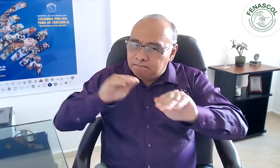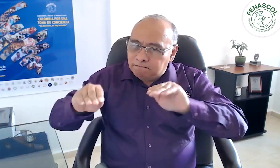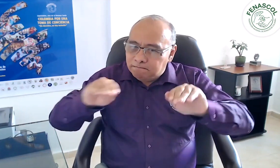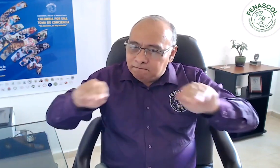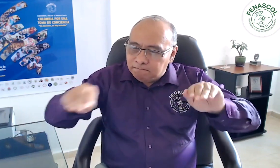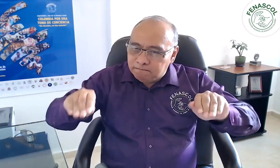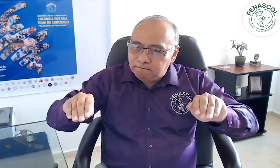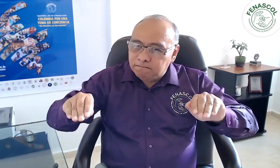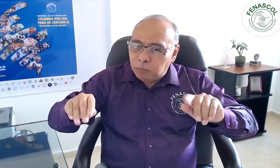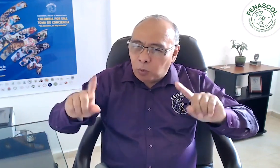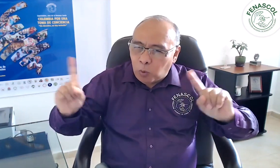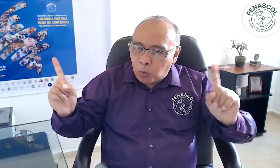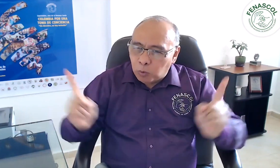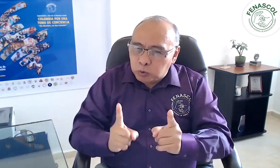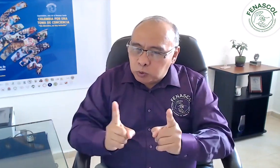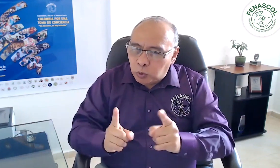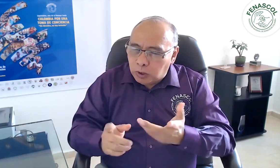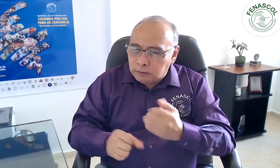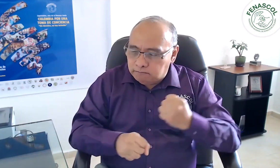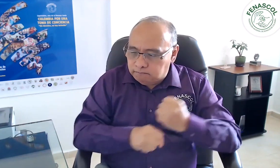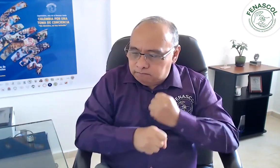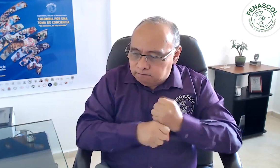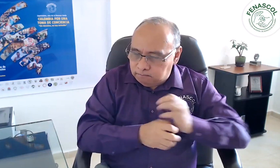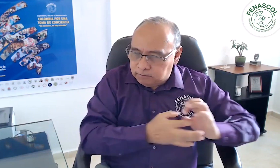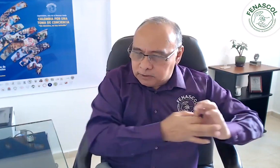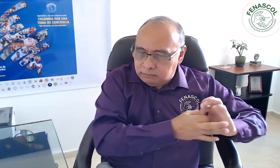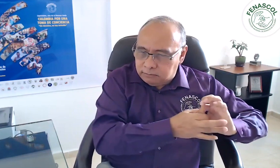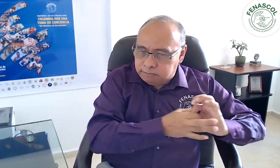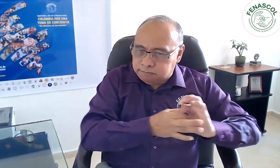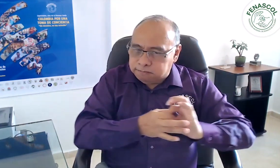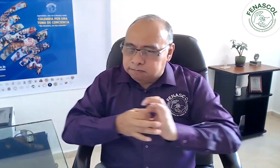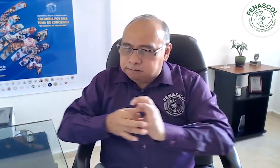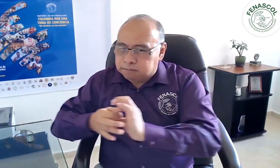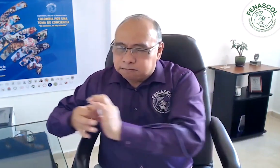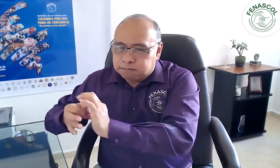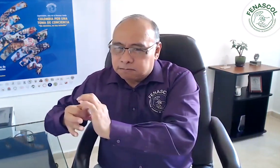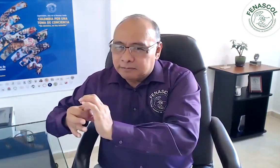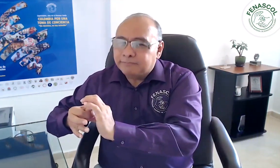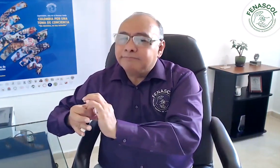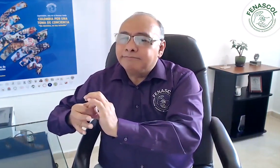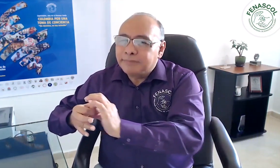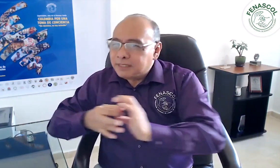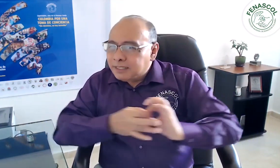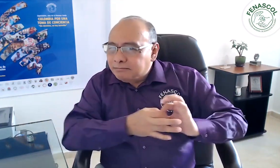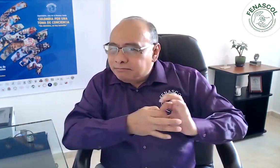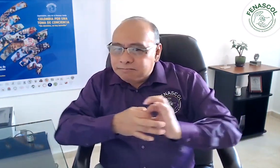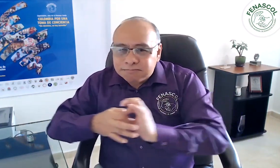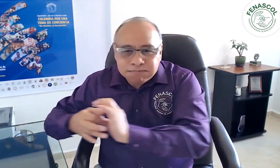Haremos algunas conclusiones con el fin de comprender que todos somos parte de la toma